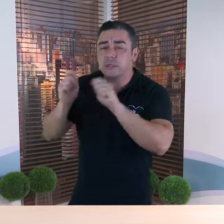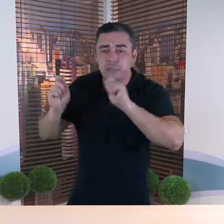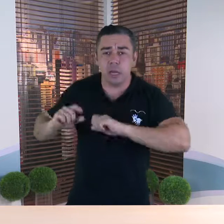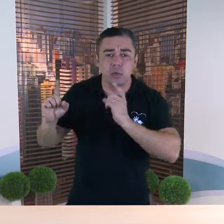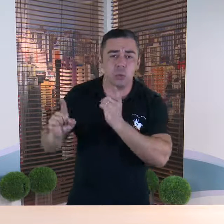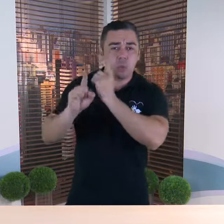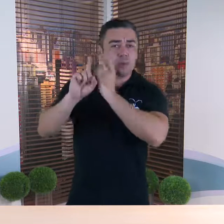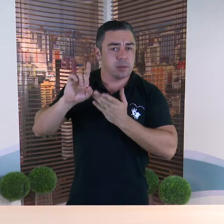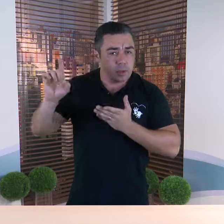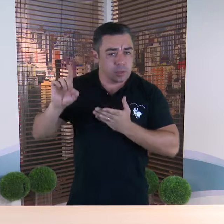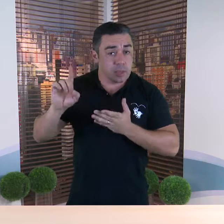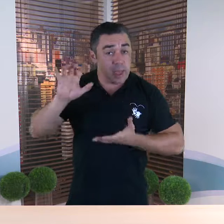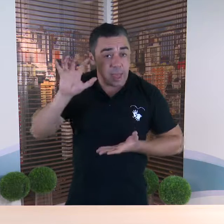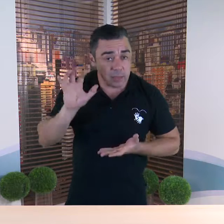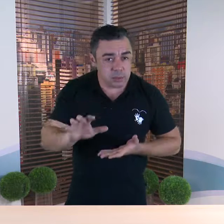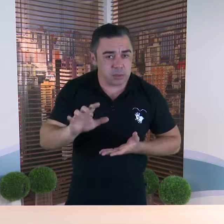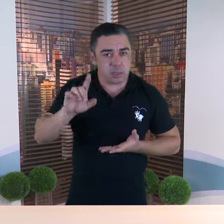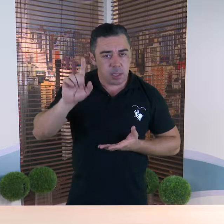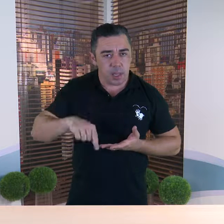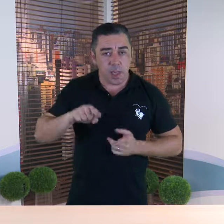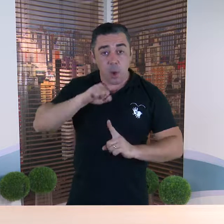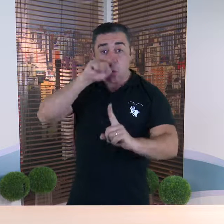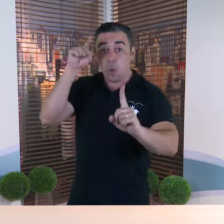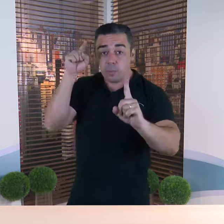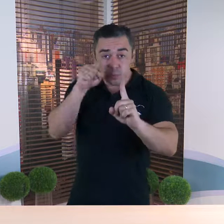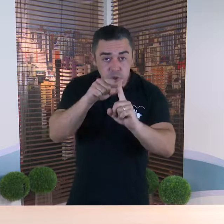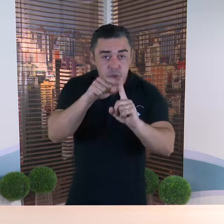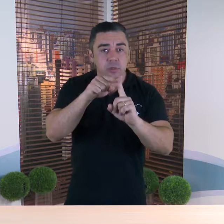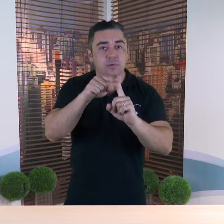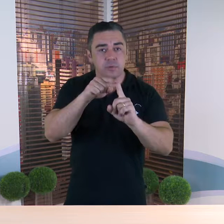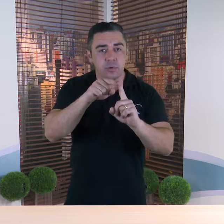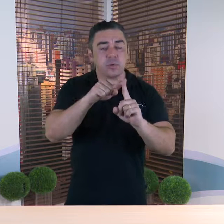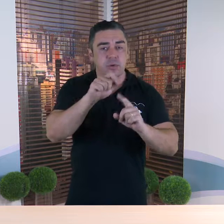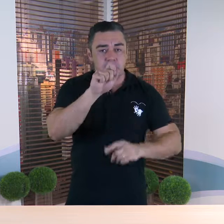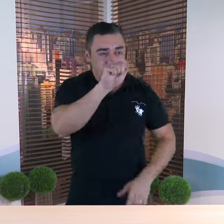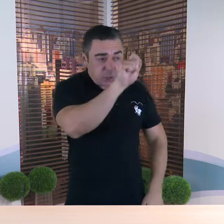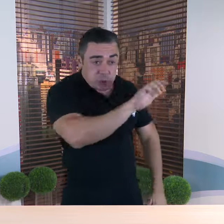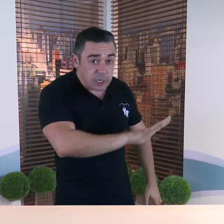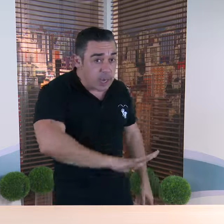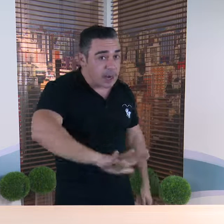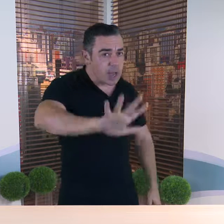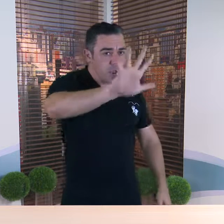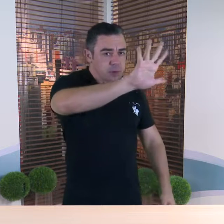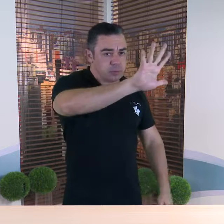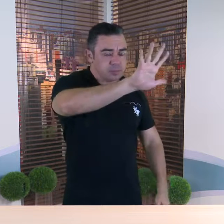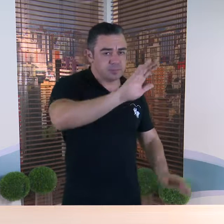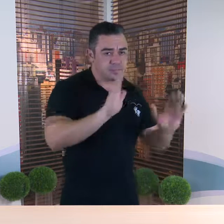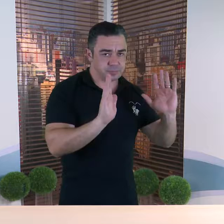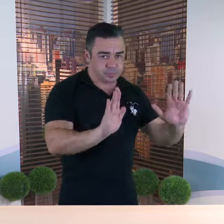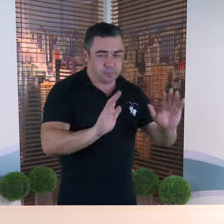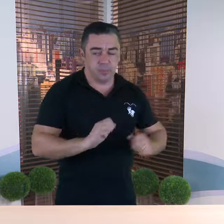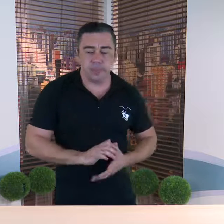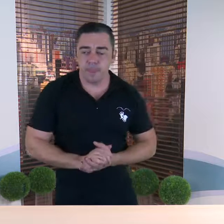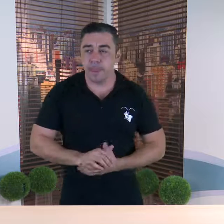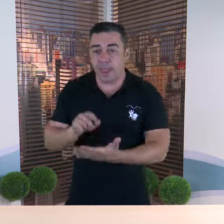Atos 17, 27. Este é o alvo positivo da revelação geral. Sobre a